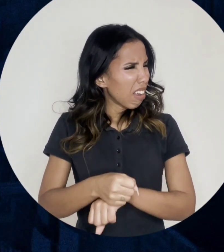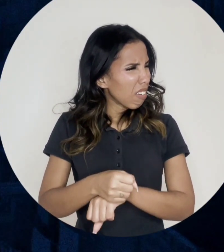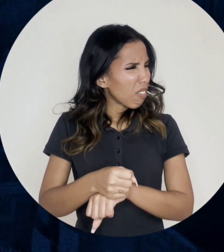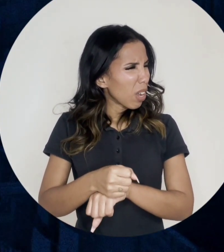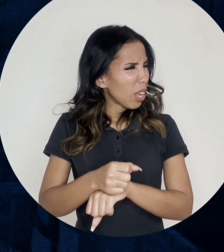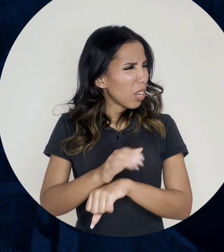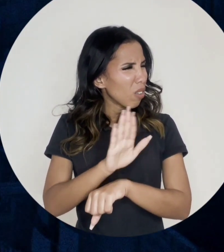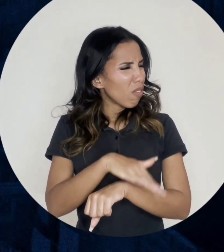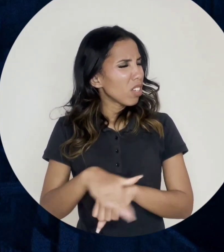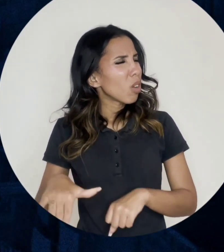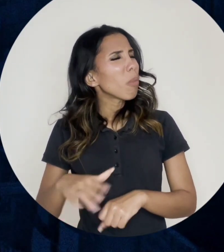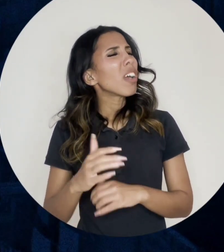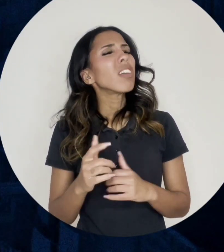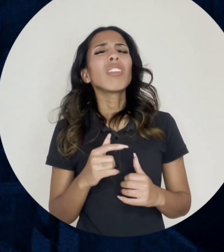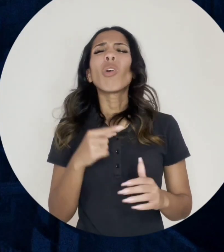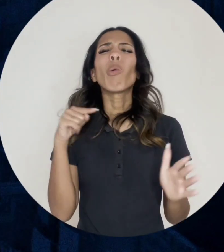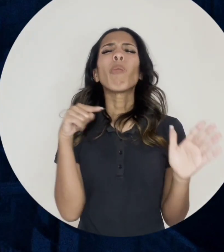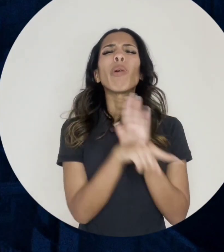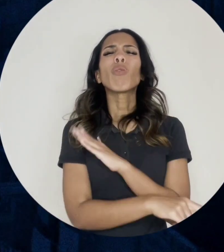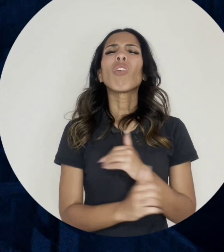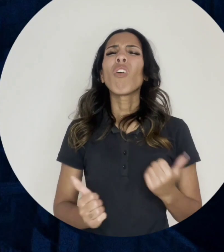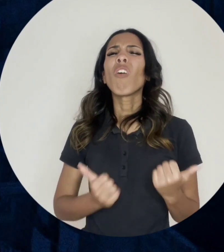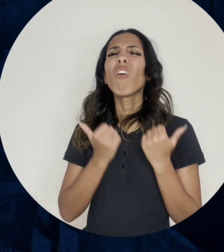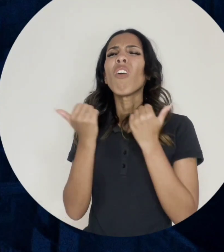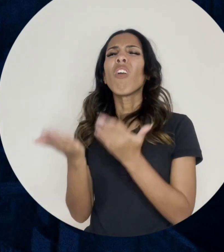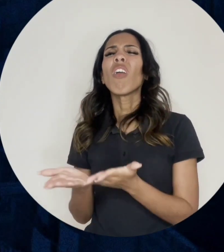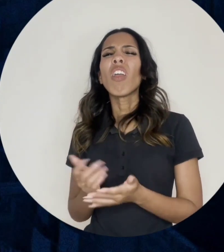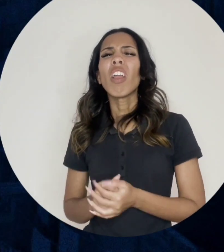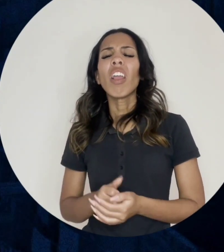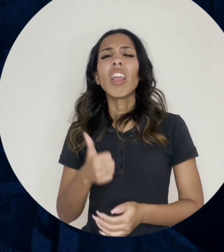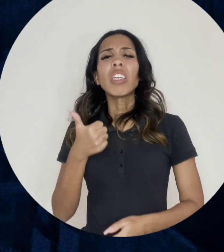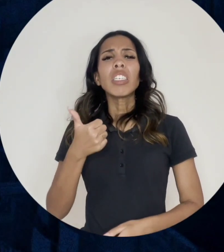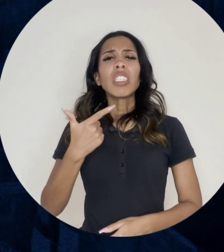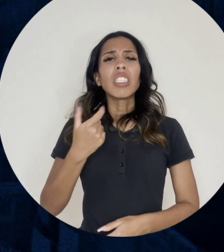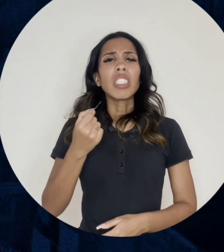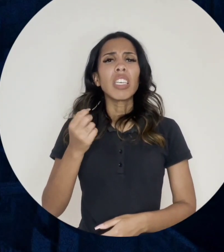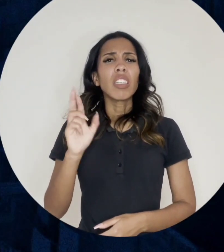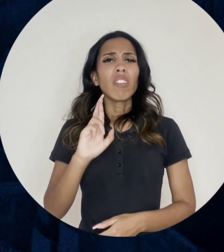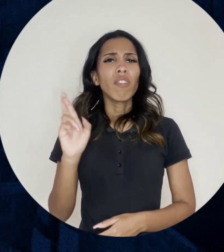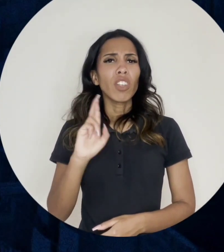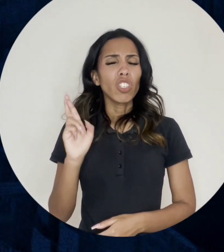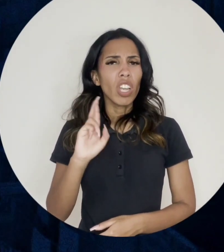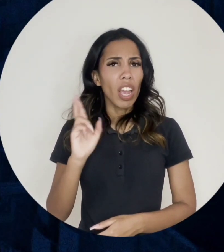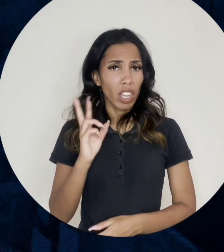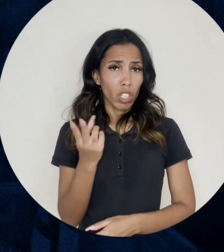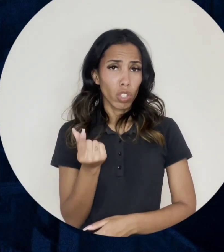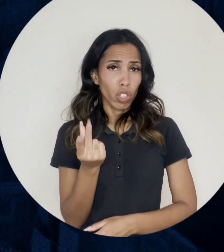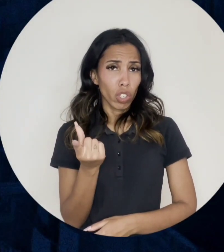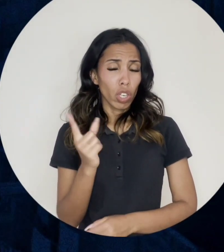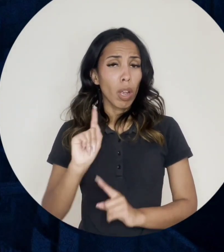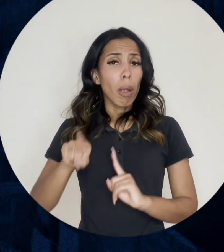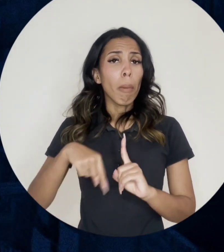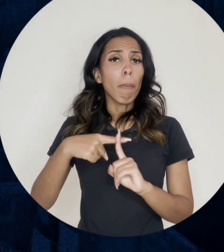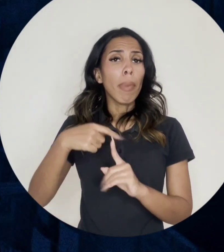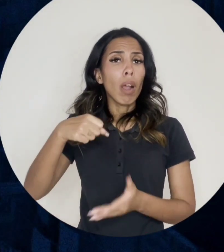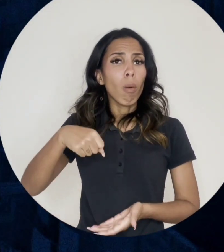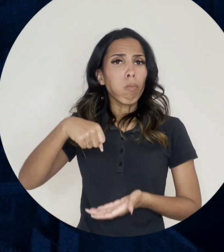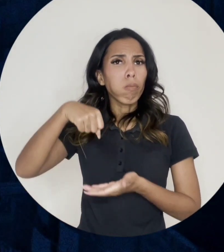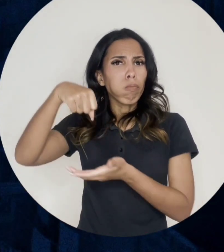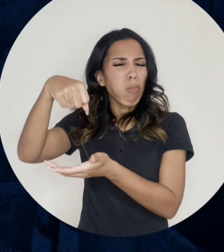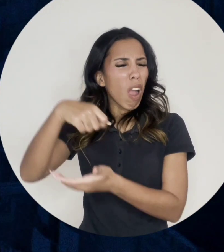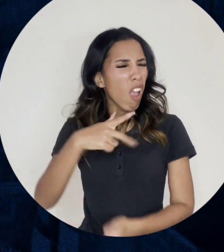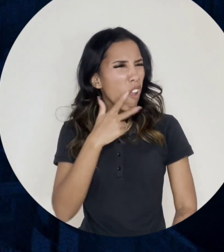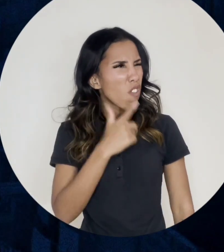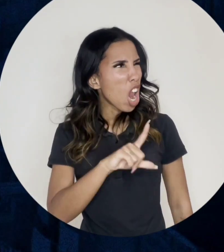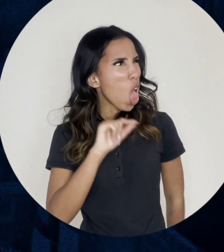oferecem? Aí elas viraram para mim uma bolsa de R$ 120, que era um dinheiro, mais uma cesta básica. Eu falei,